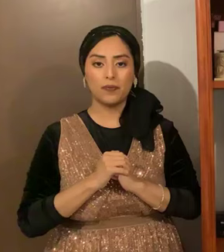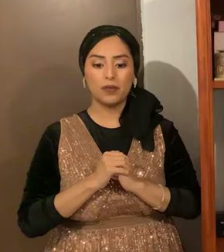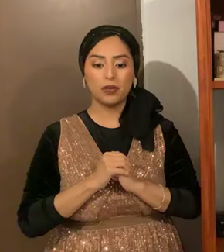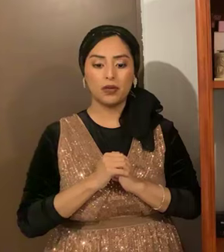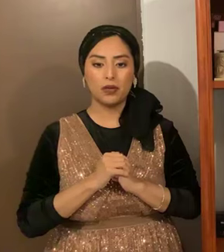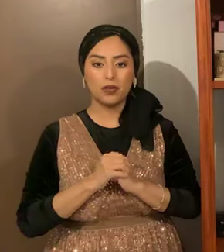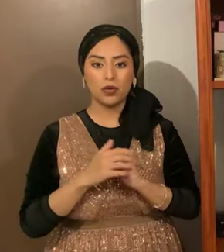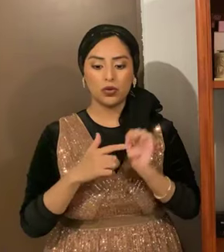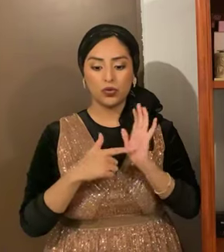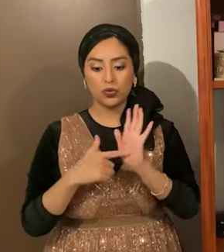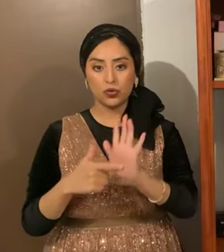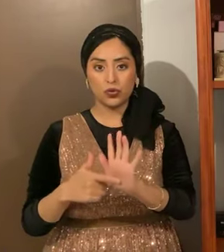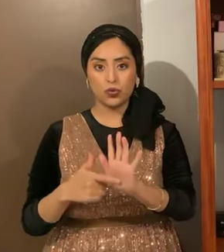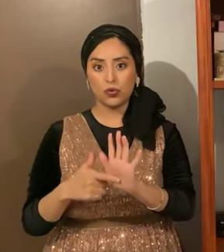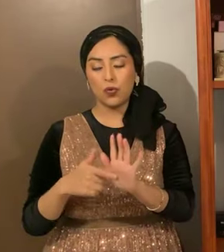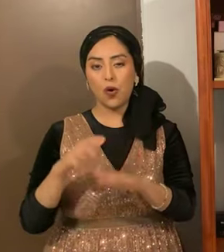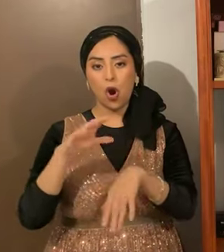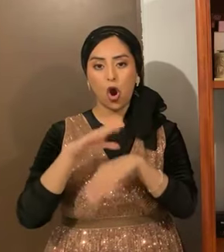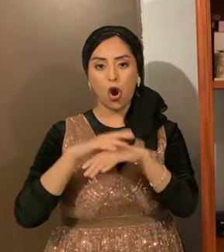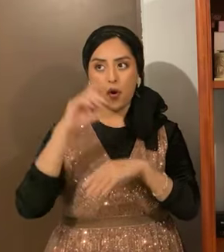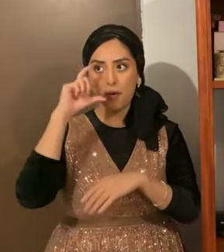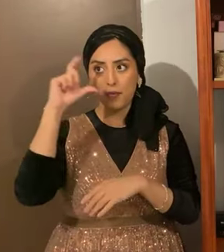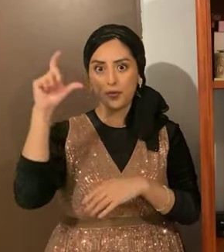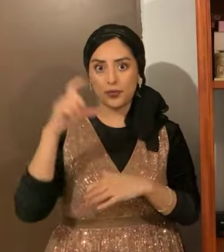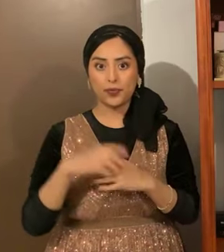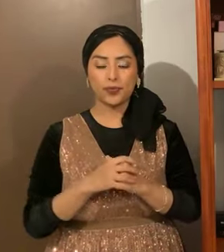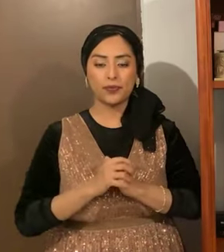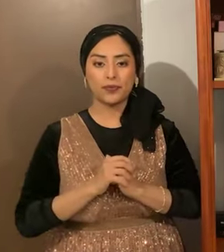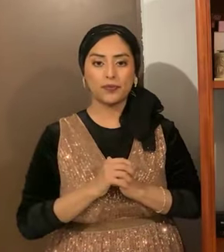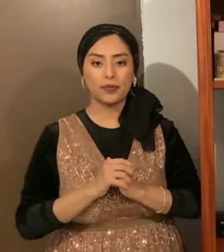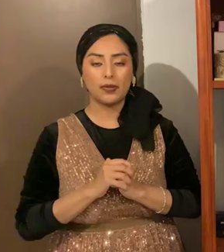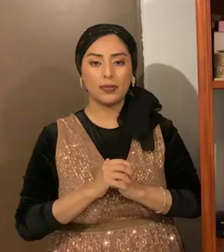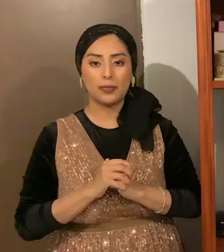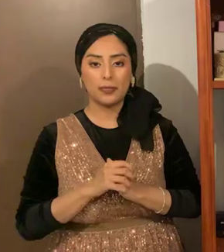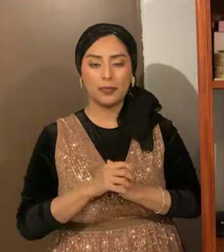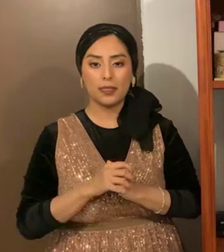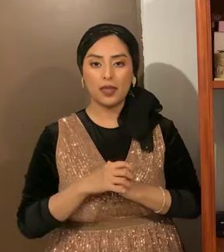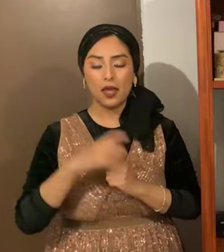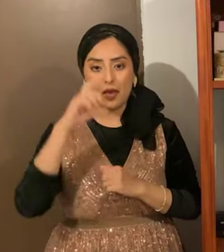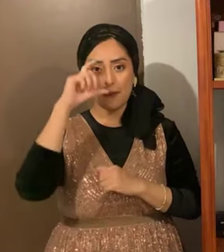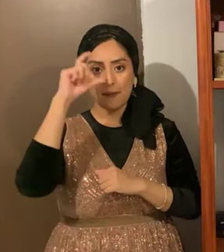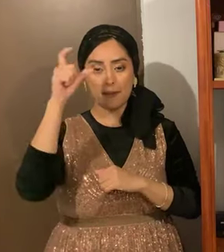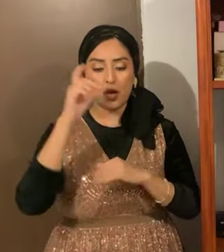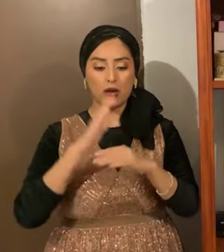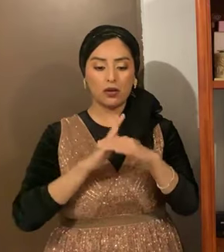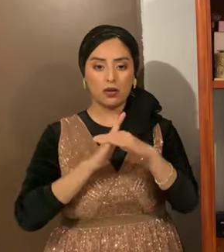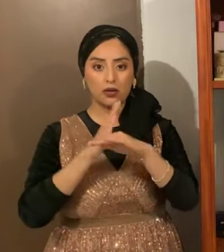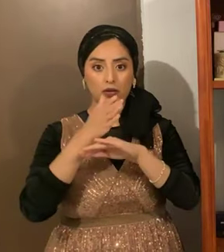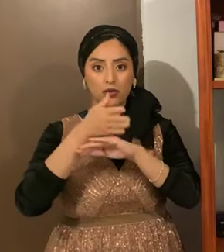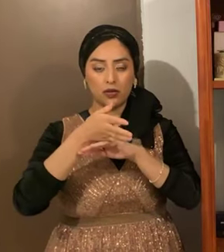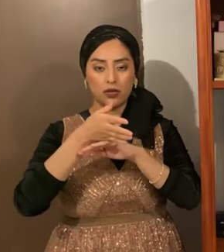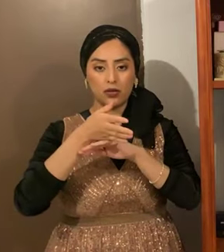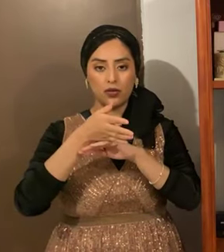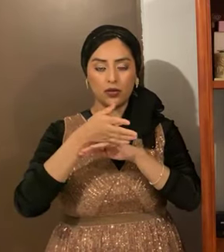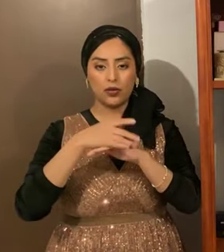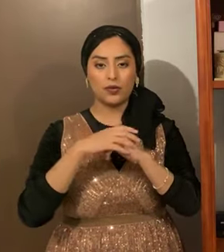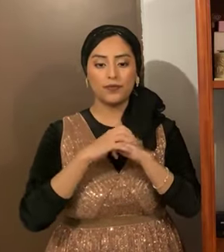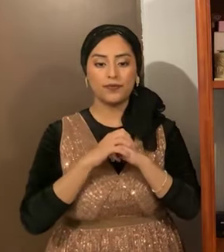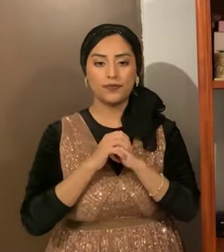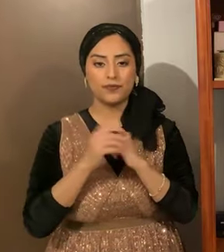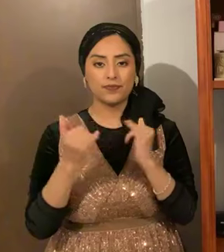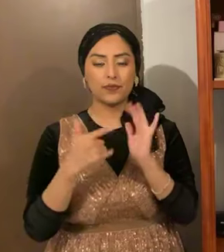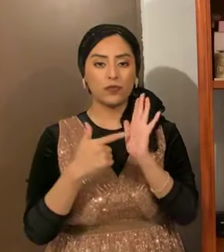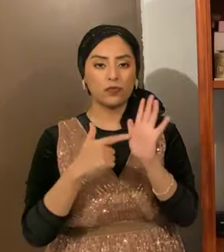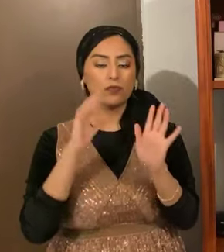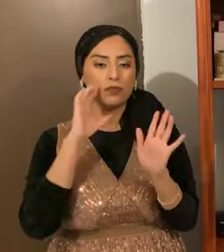sombra sobre la Luna. Ahora, la Luna pasará por el centro de la umbra.